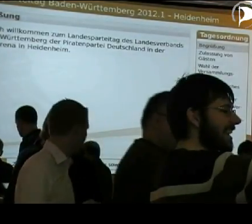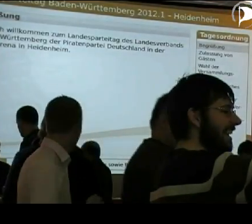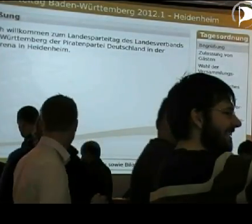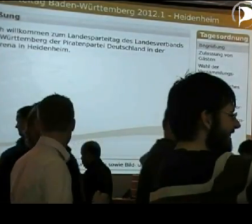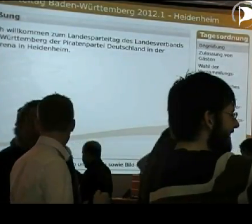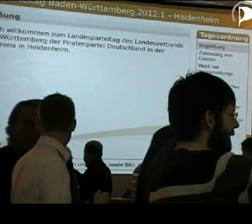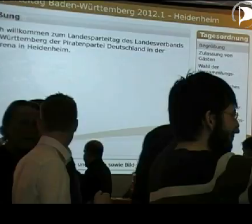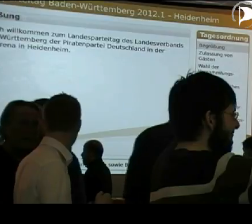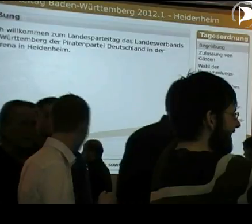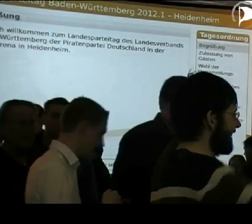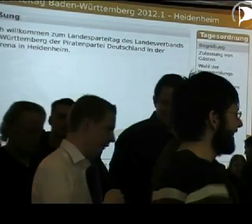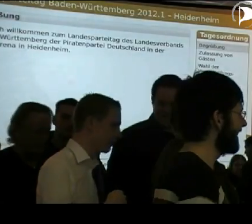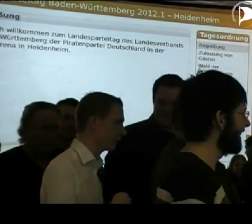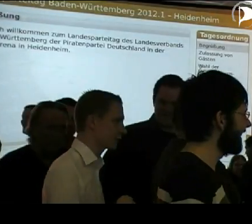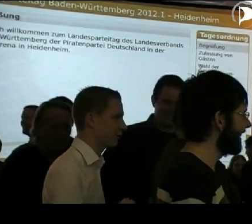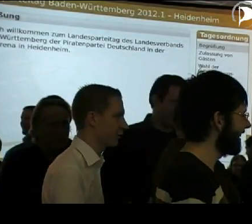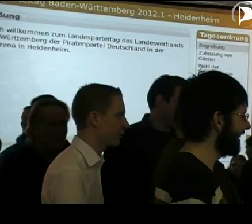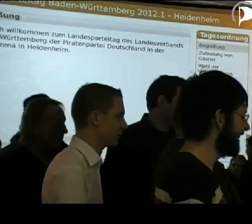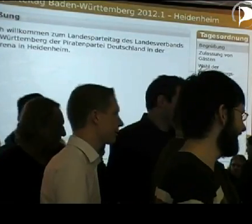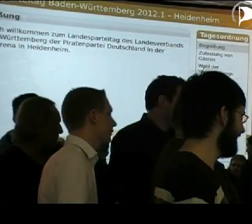thomas und vista